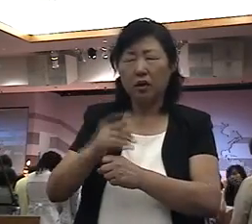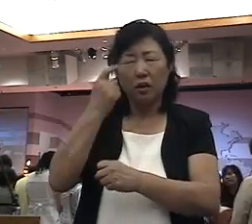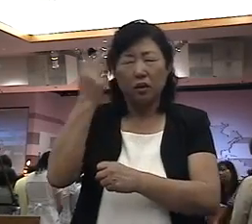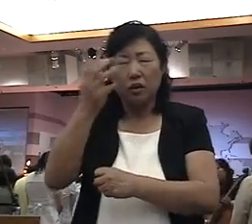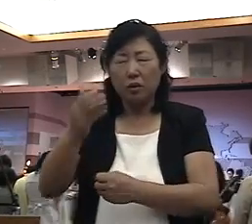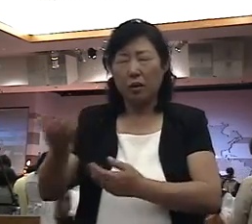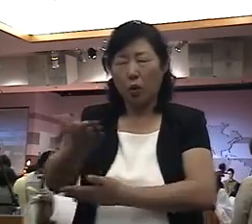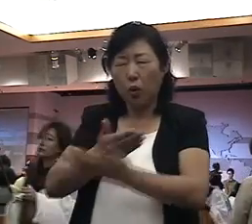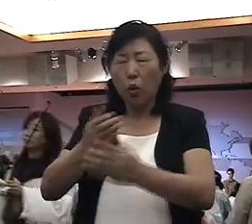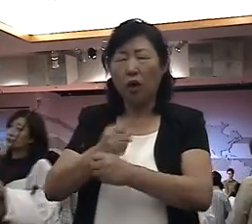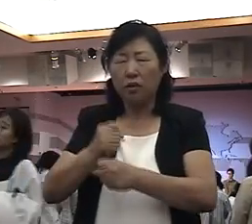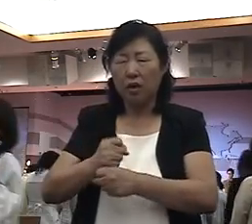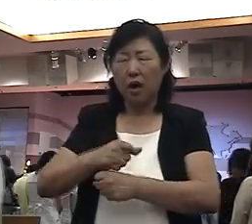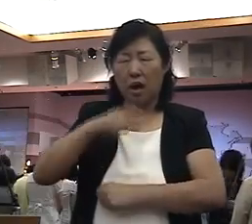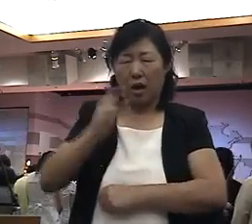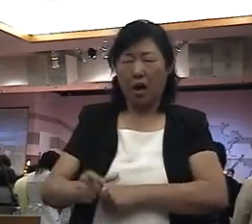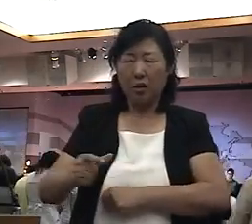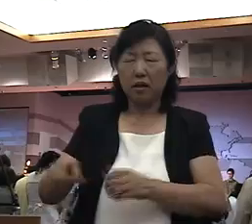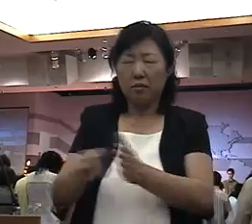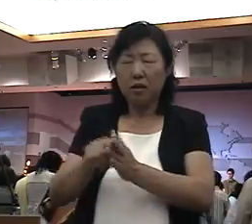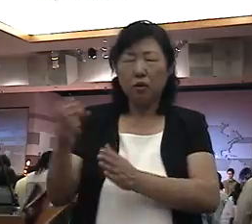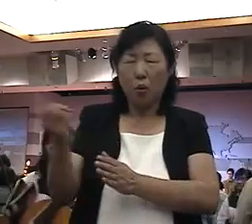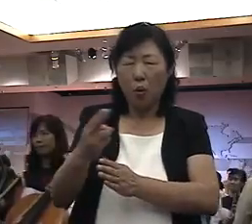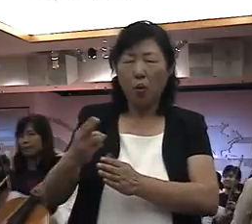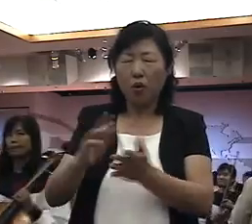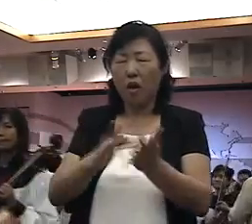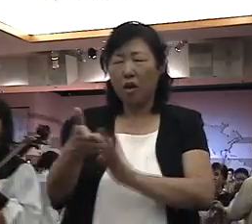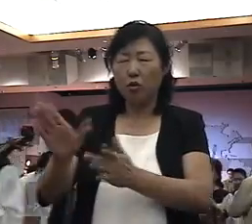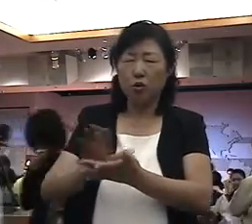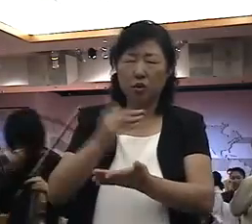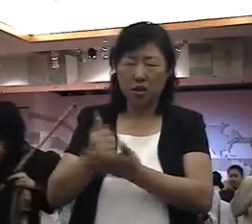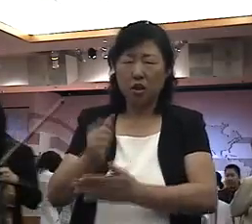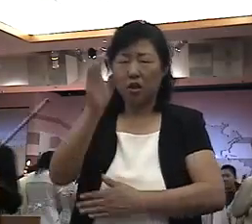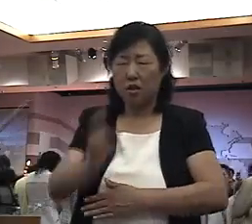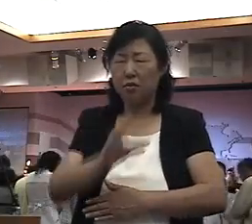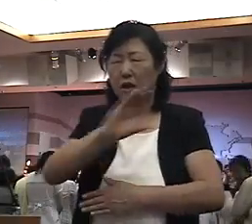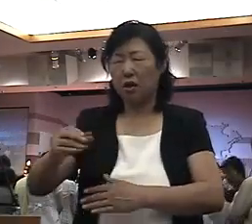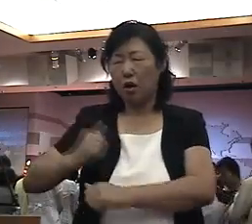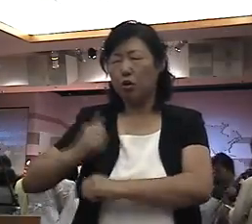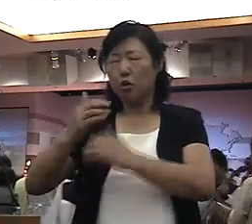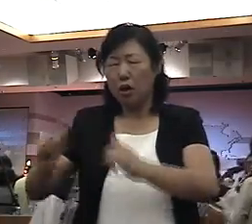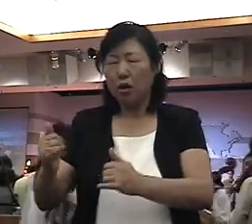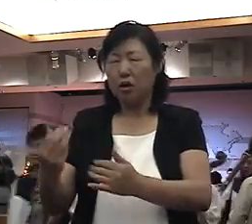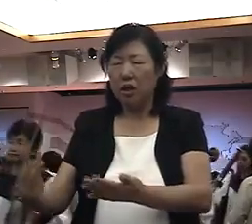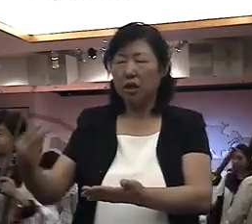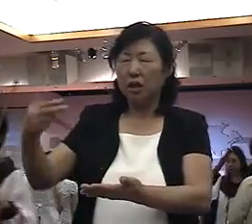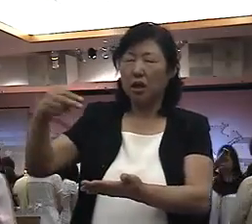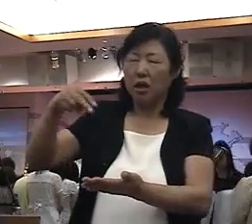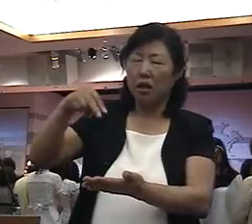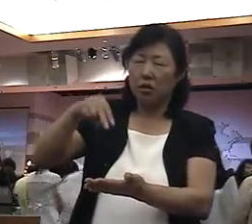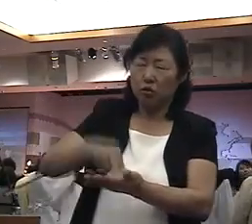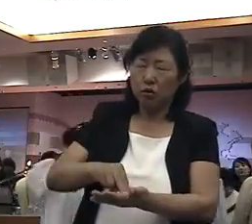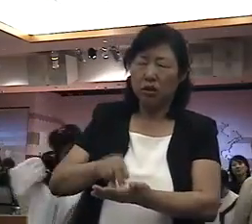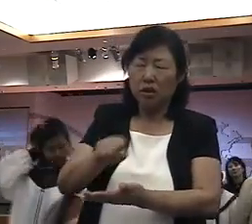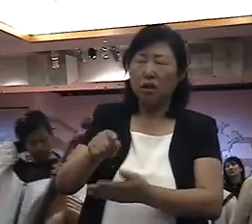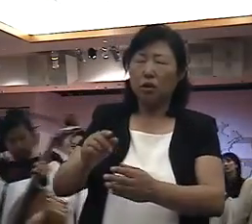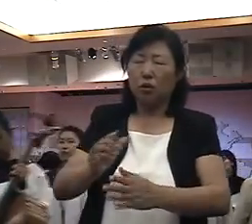교통하신 강건한 믿음과 예수 그리스도의 십자가 군사로 일으켜주시는 그 놀라운 역사가